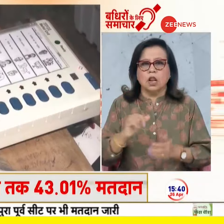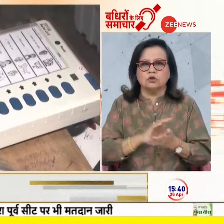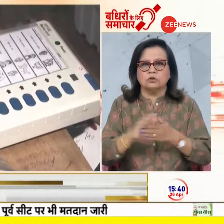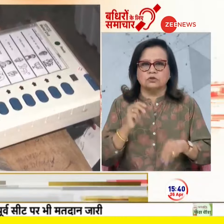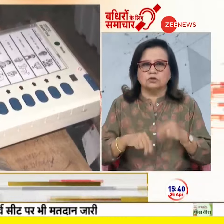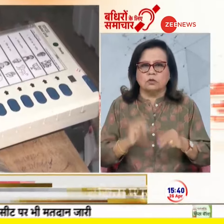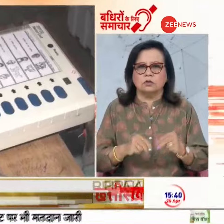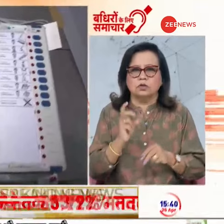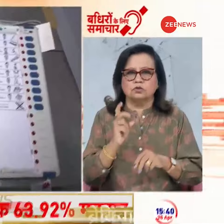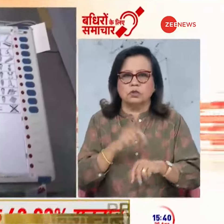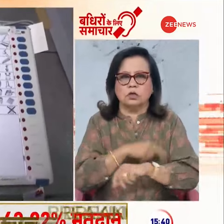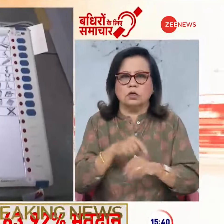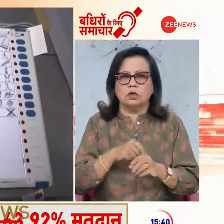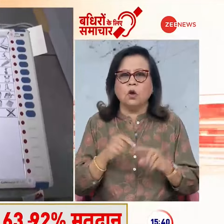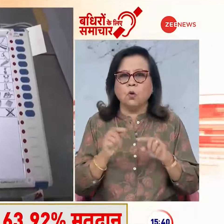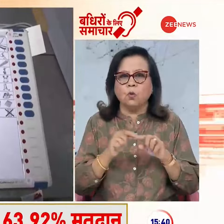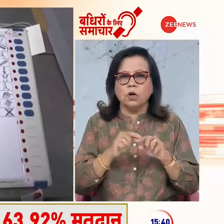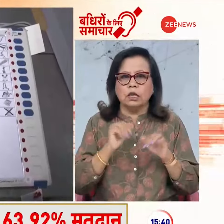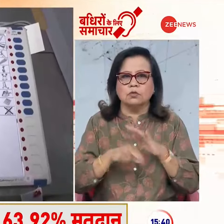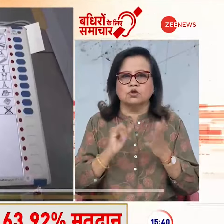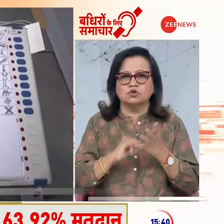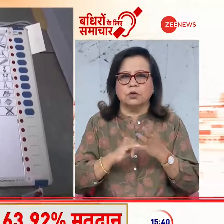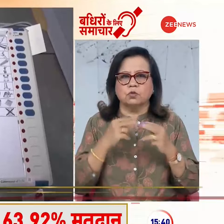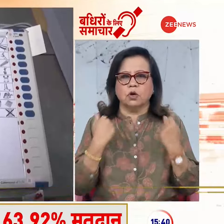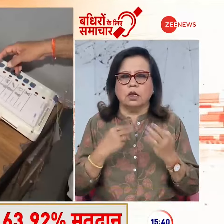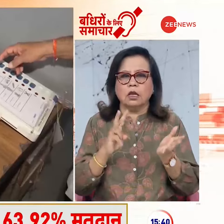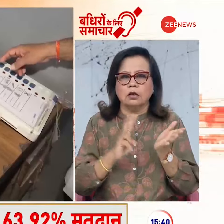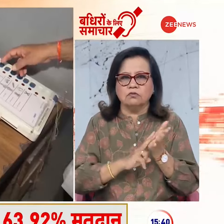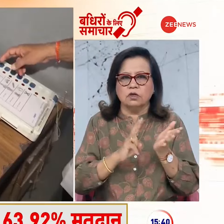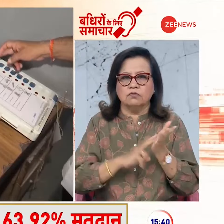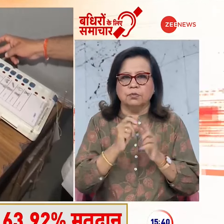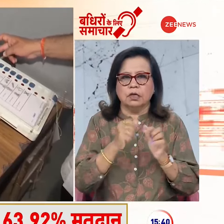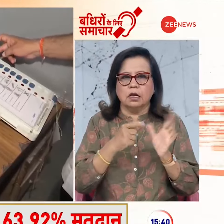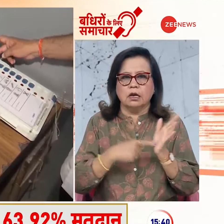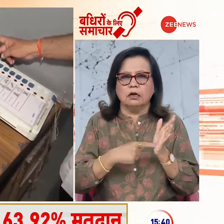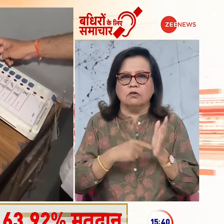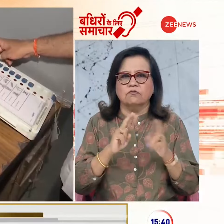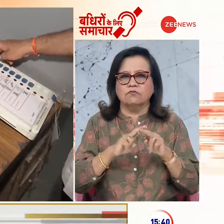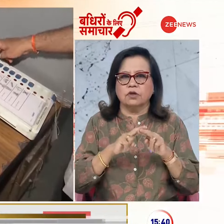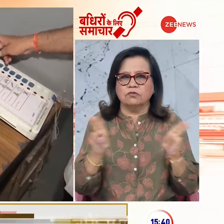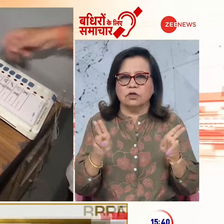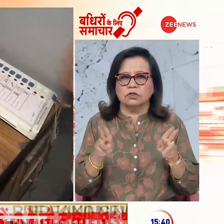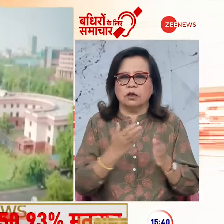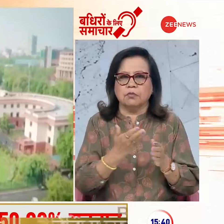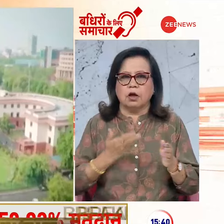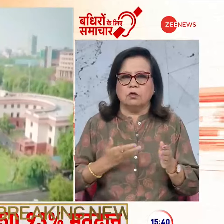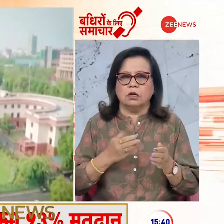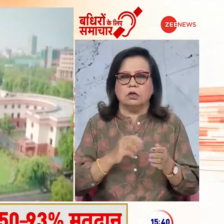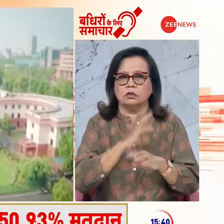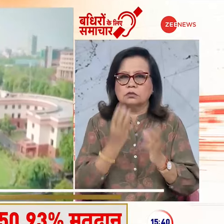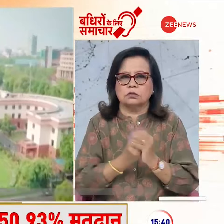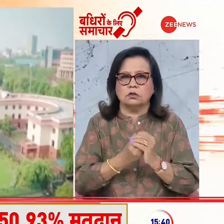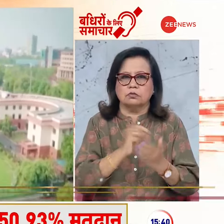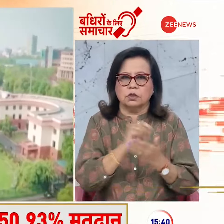लोकसभा चुनाव के दूसरे चरण की वोटिंग के बीच सुप्रीम कोर्ट ने वीवीपैट वेरिफिकेशन की मांग